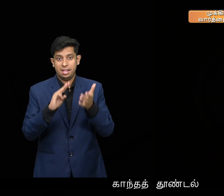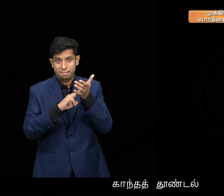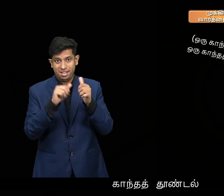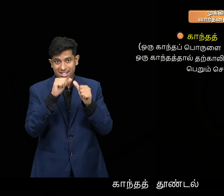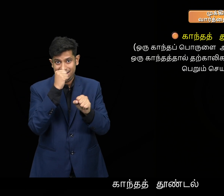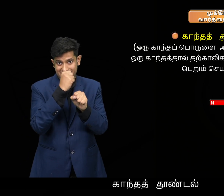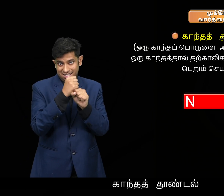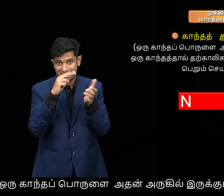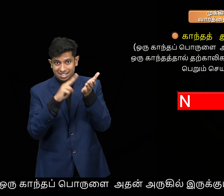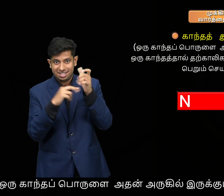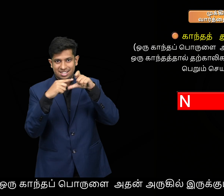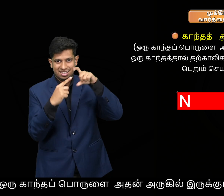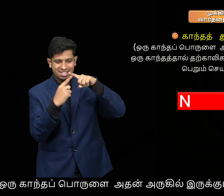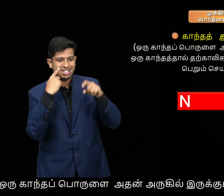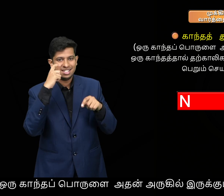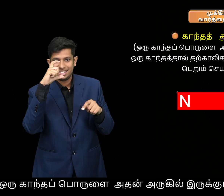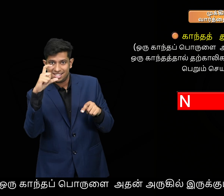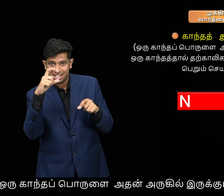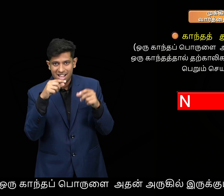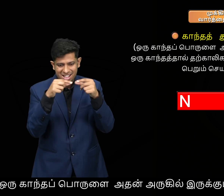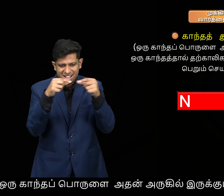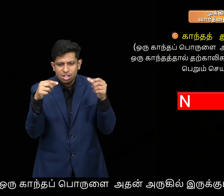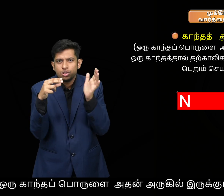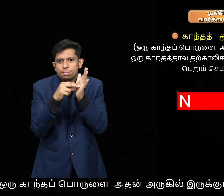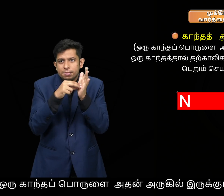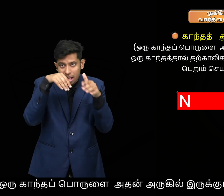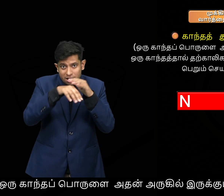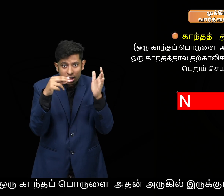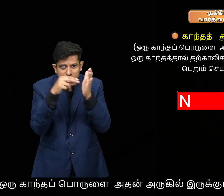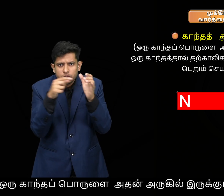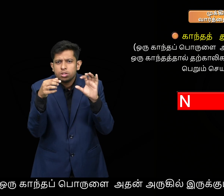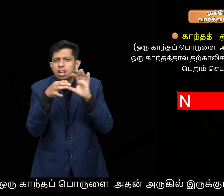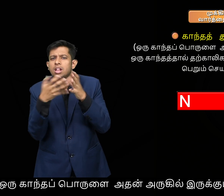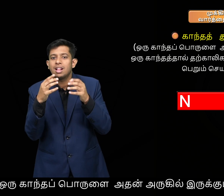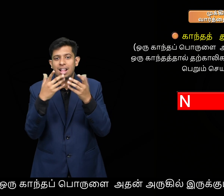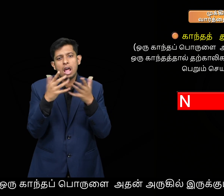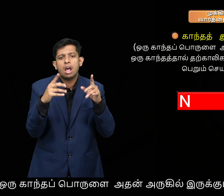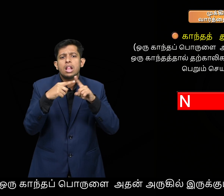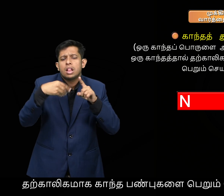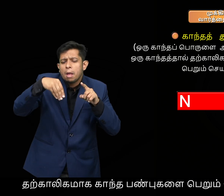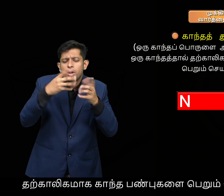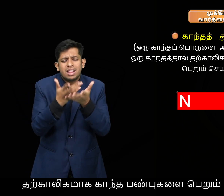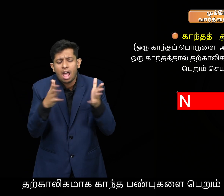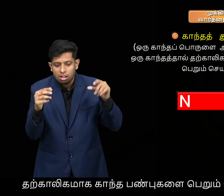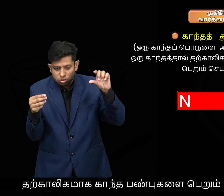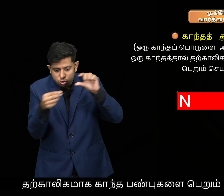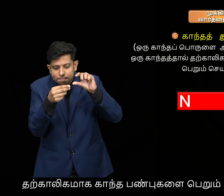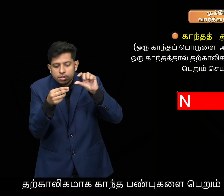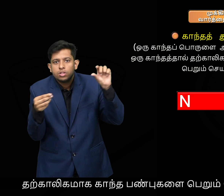காந்த தூண்டல், அதாவது ஒரு காந்த பொருளை அதன் அருகில் இருக்கும் ஒரு காந்தத்தால் தற்காலிகமாக காந்த